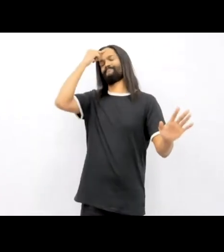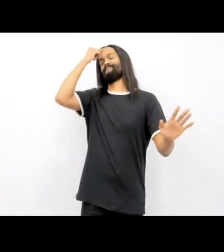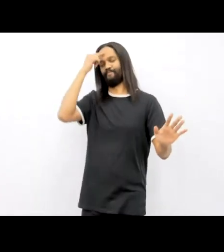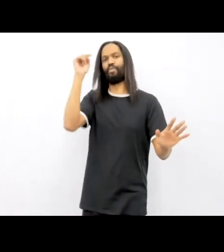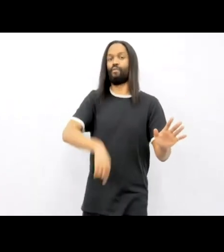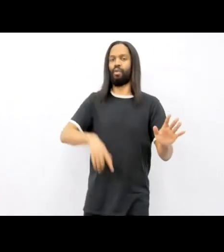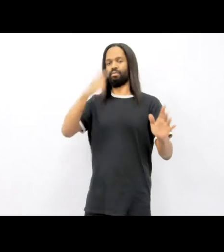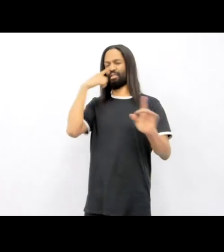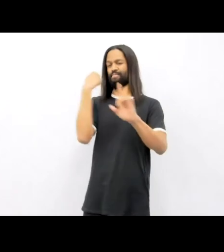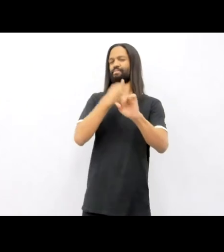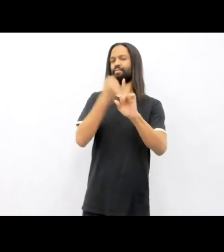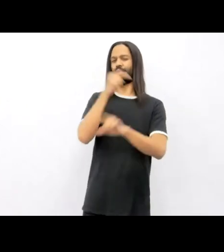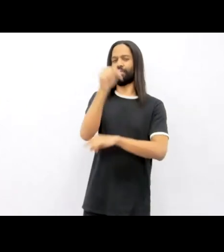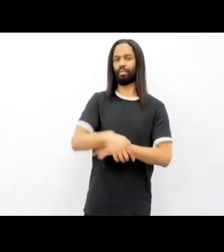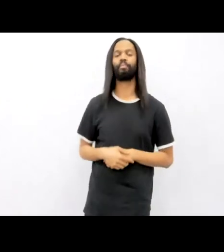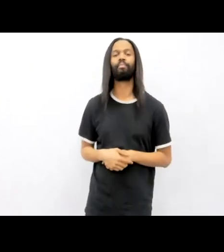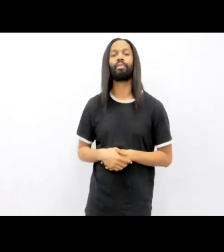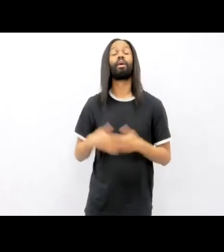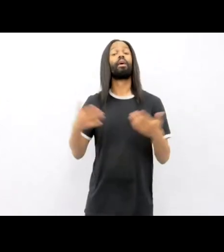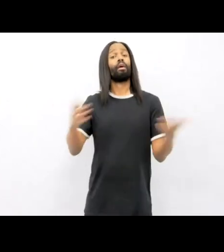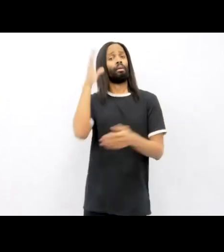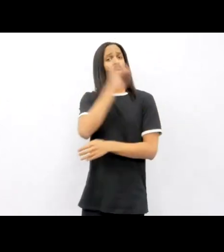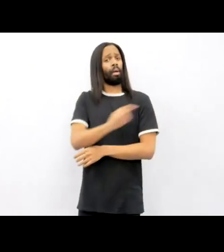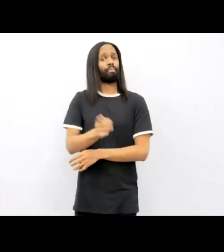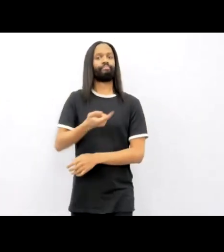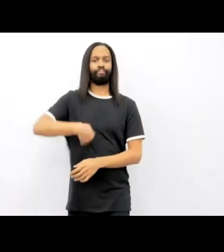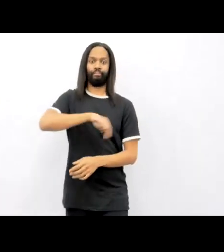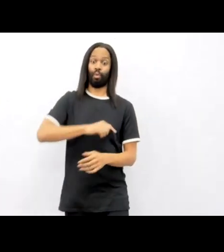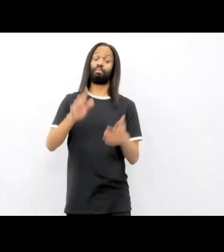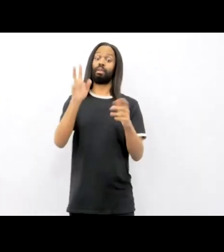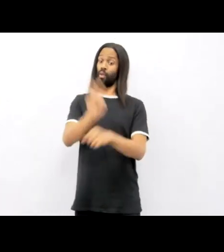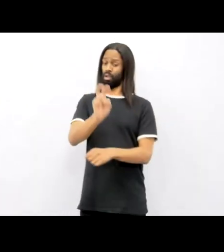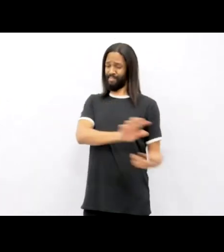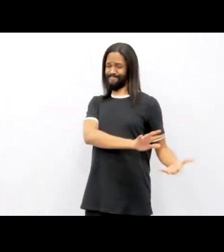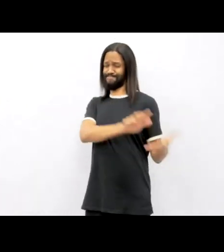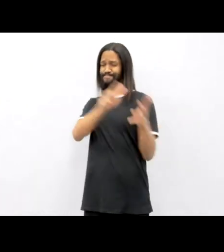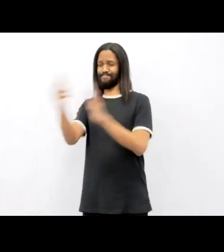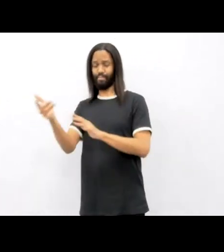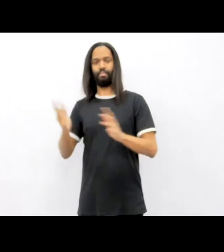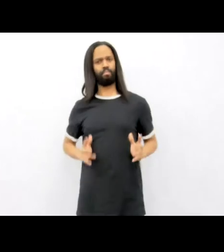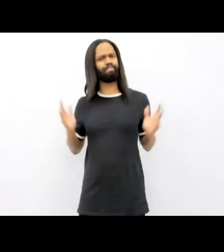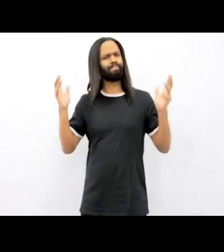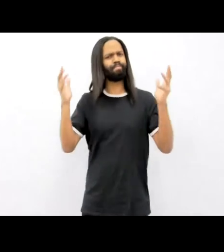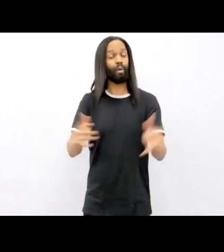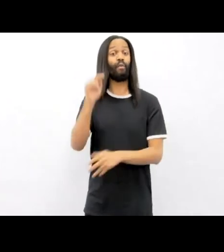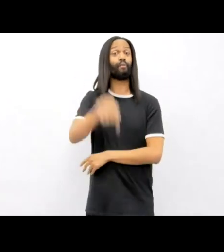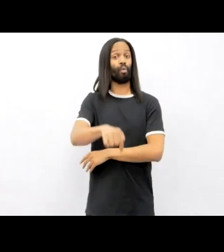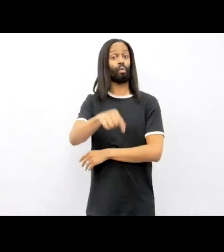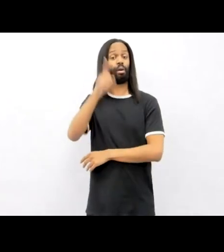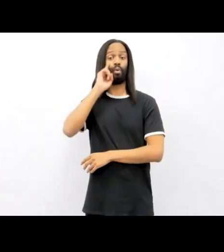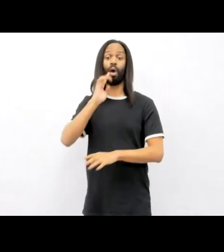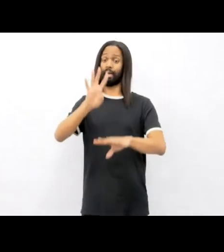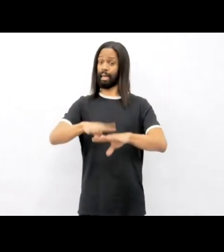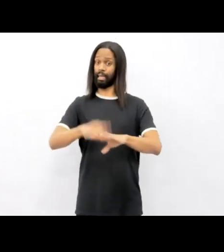de la ville doit être pleinement engagé dans la transition écologique. C'est donc un quartier qui devra privilégier les